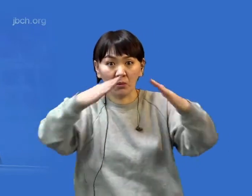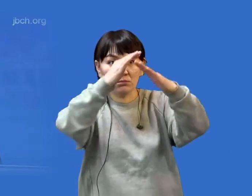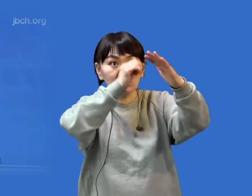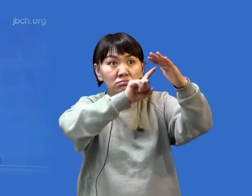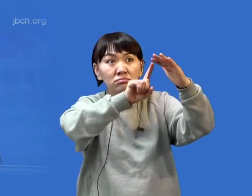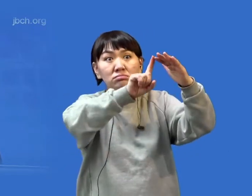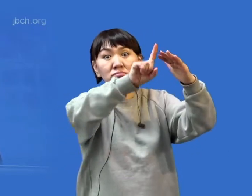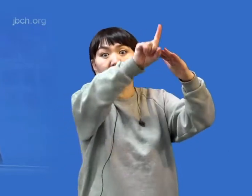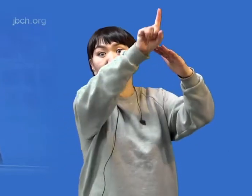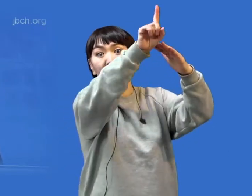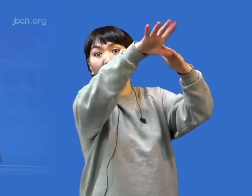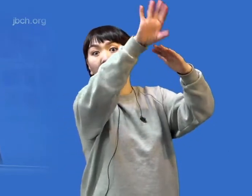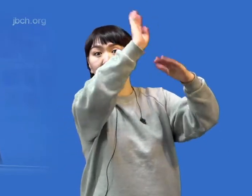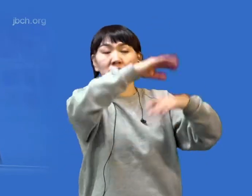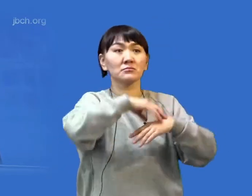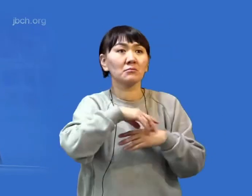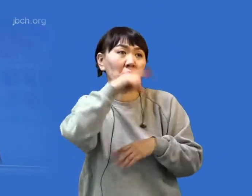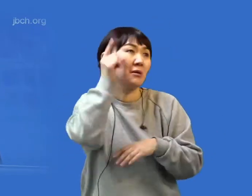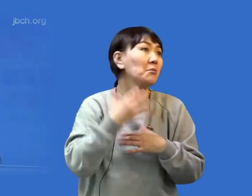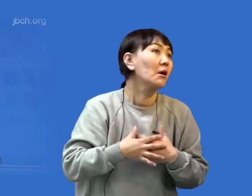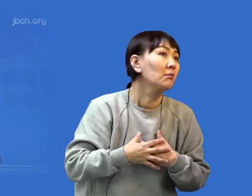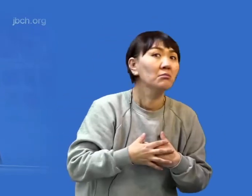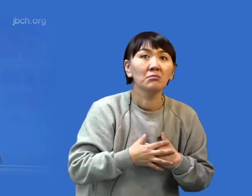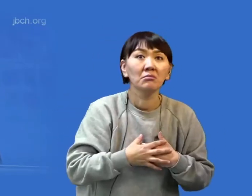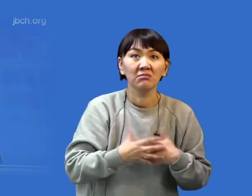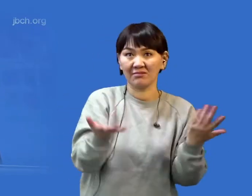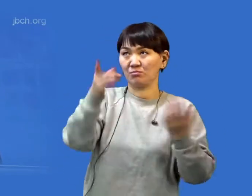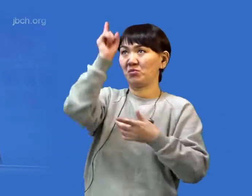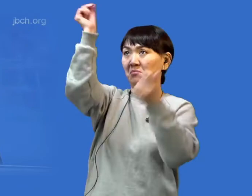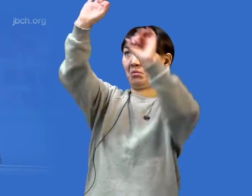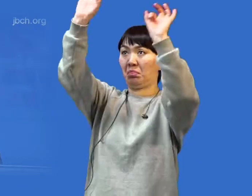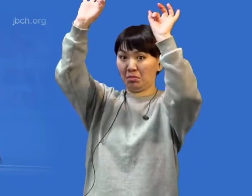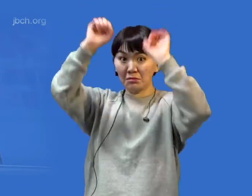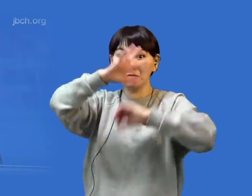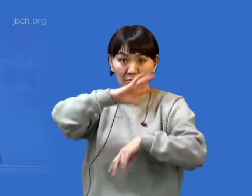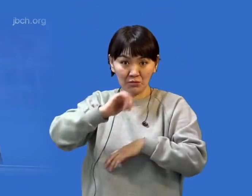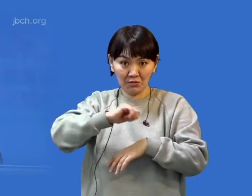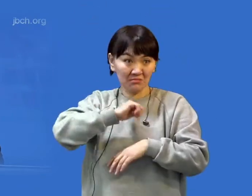зүгээр алтан тугал хийгээл идэж уугаал гүжгэлцхээ гэл зүгээр.